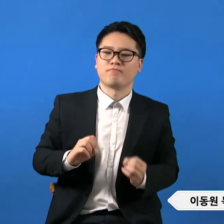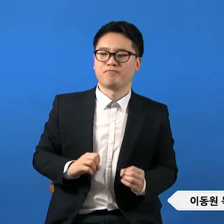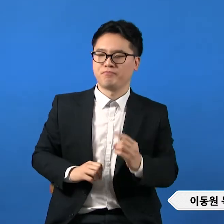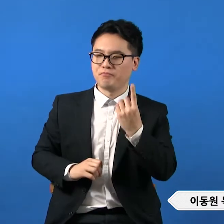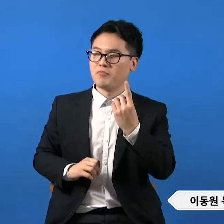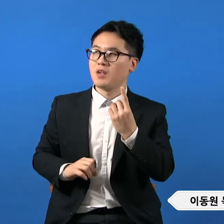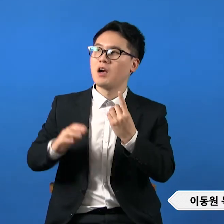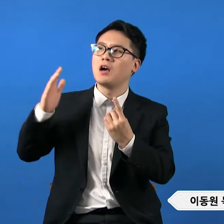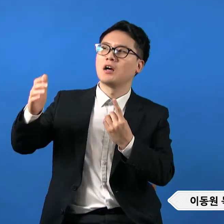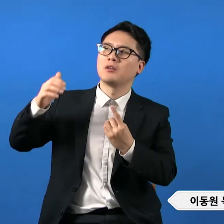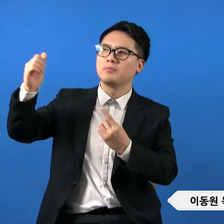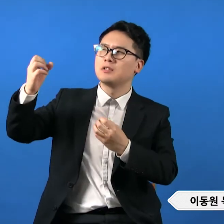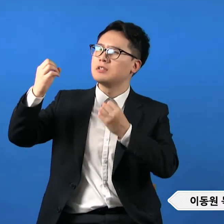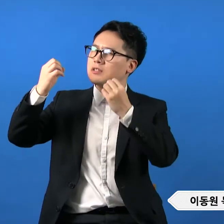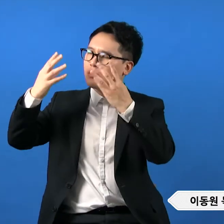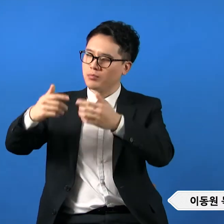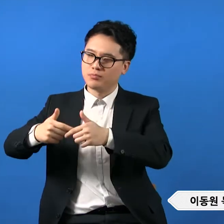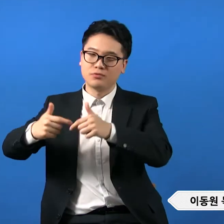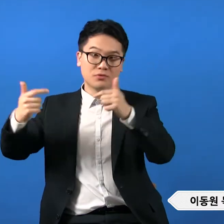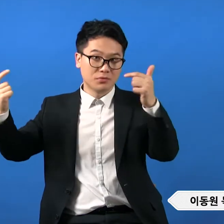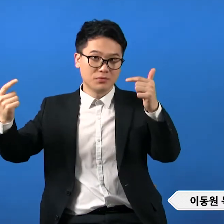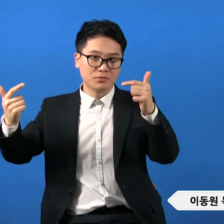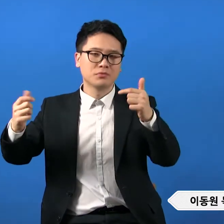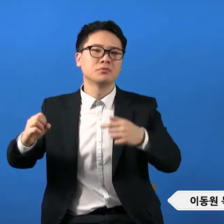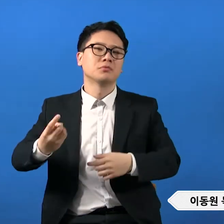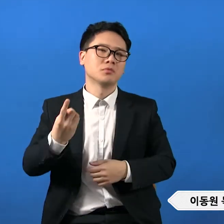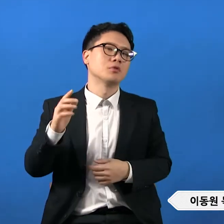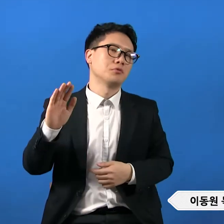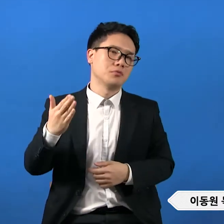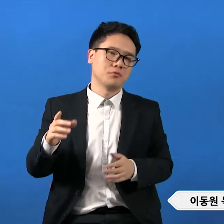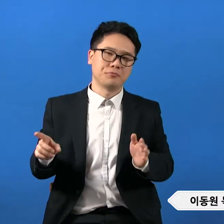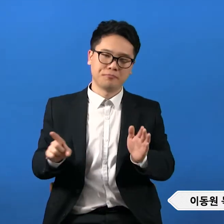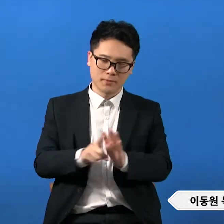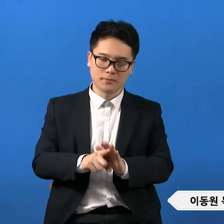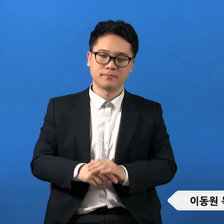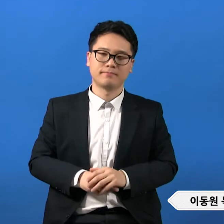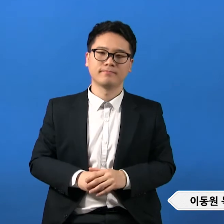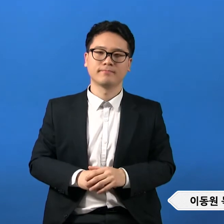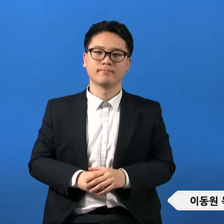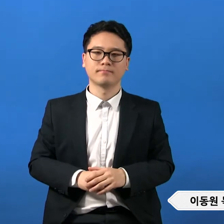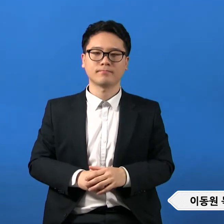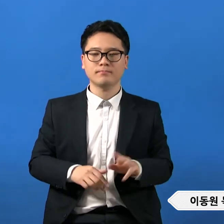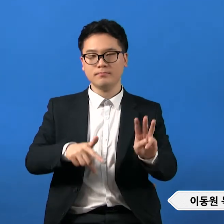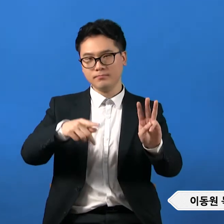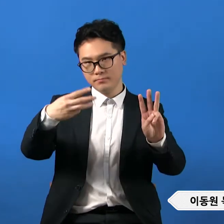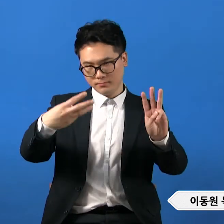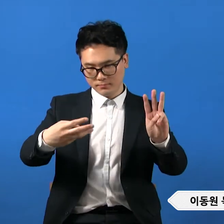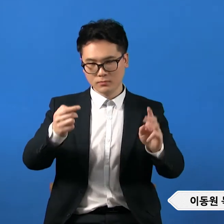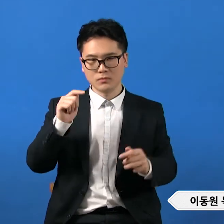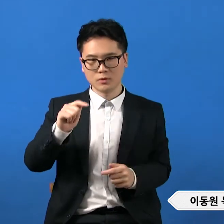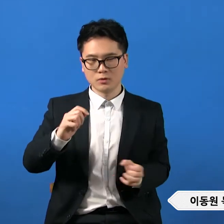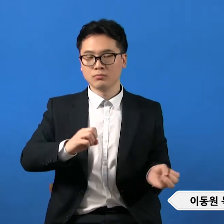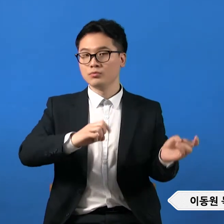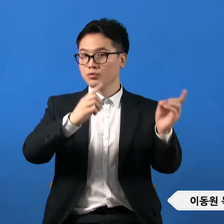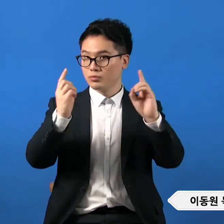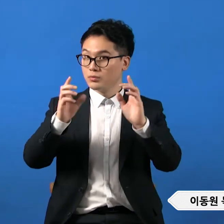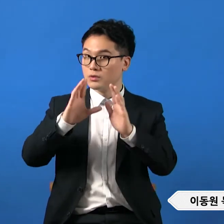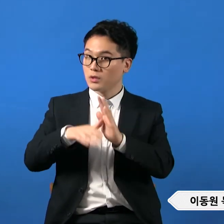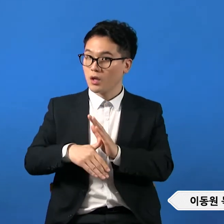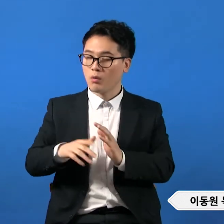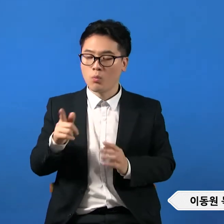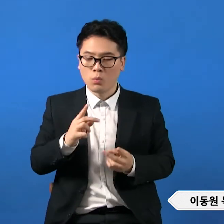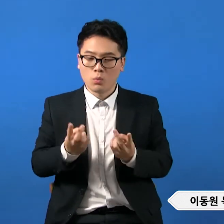기회가 될 줄로 믿습니다. 그것을 위해서 기도해야 합니다. 3절에 바로 그런 부흥의